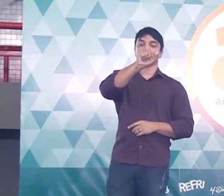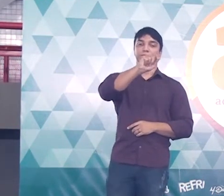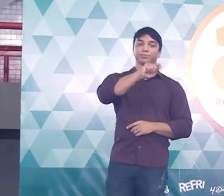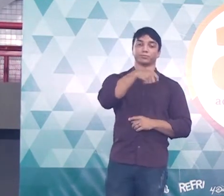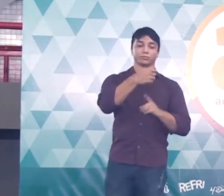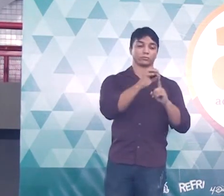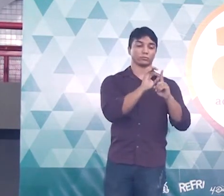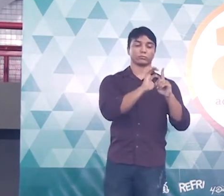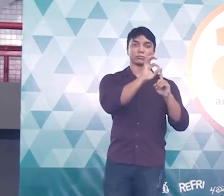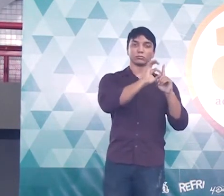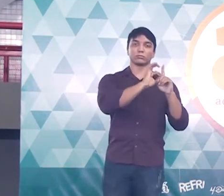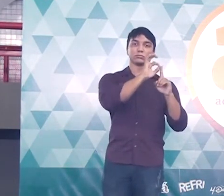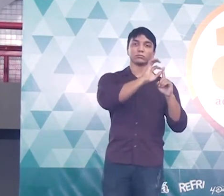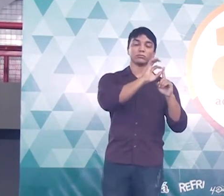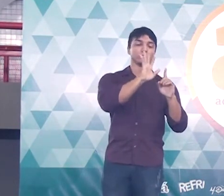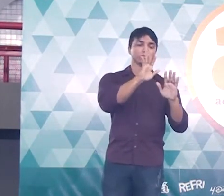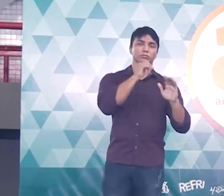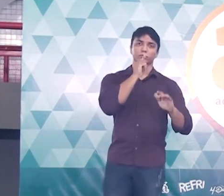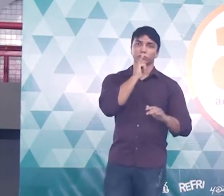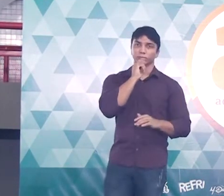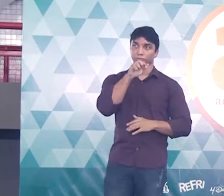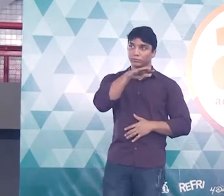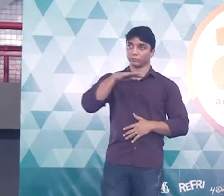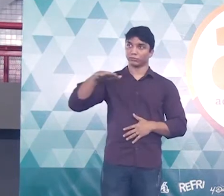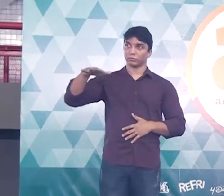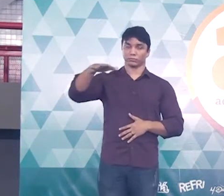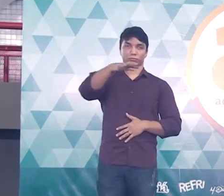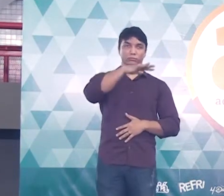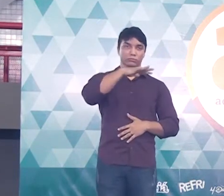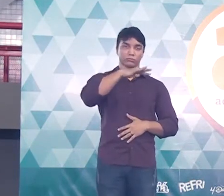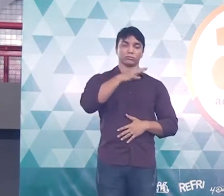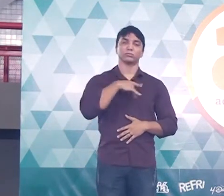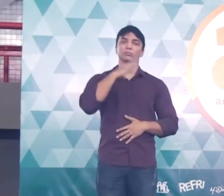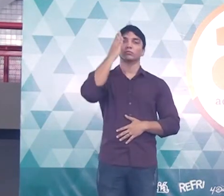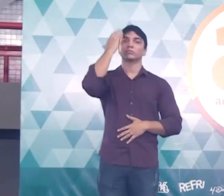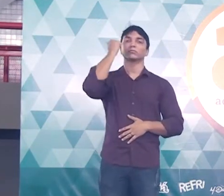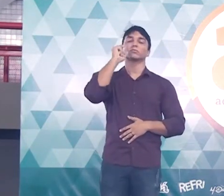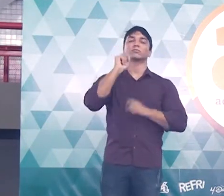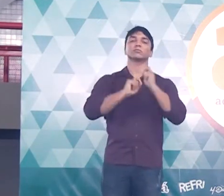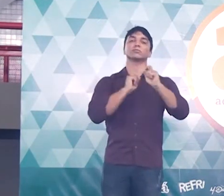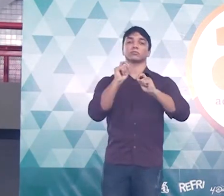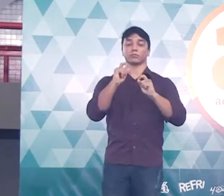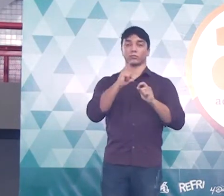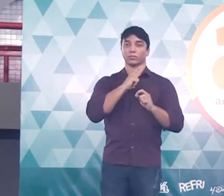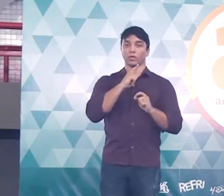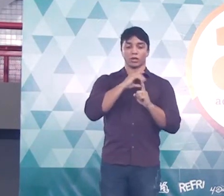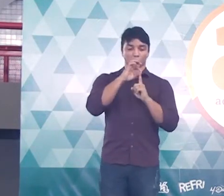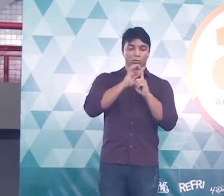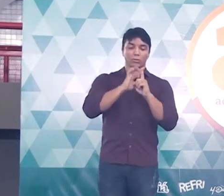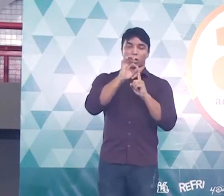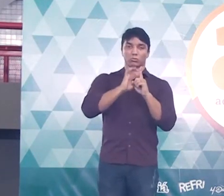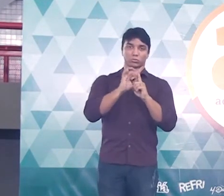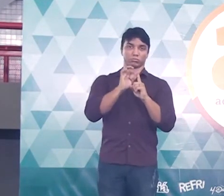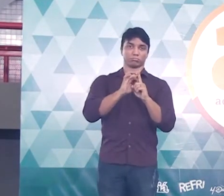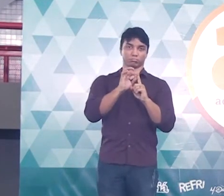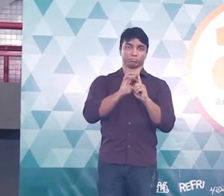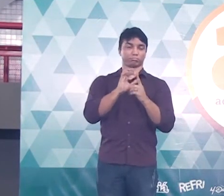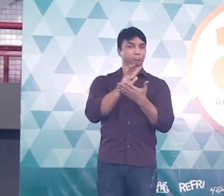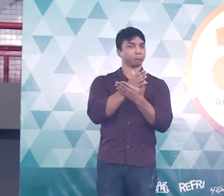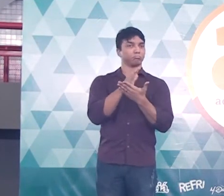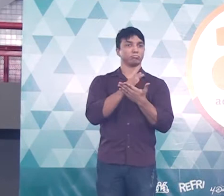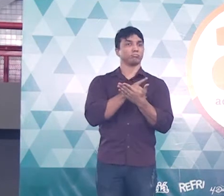observa, por exemplo, esse ambiente, a gente sabe que ele está a uma temperatura. Vamos